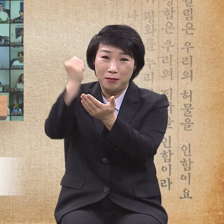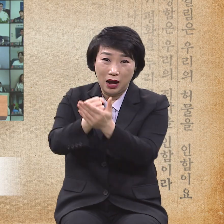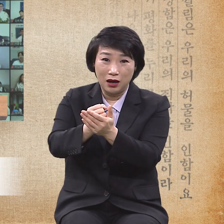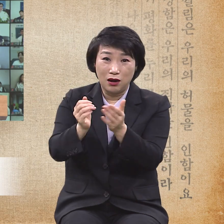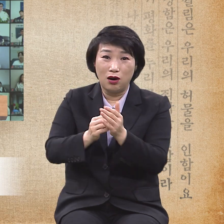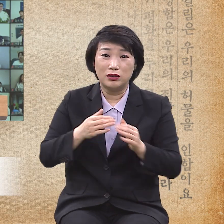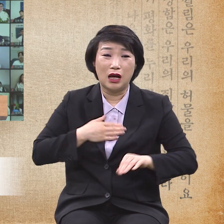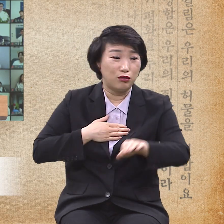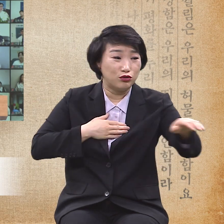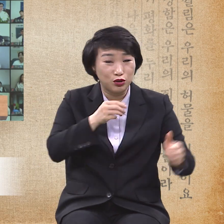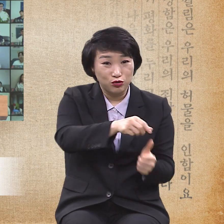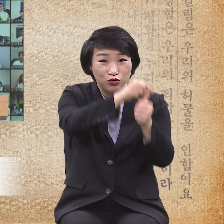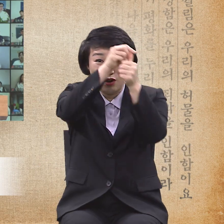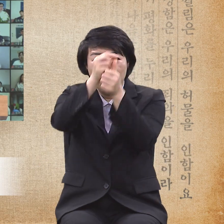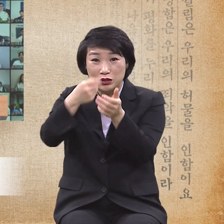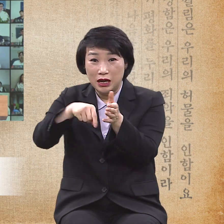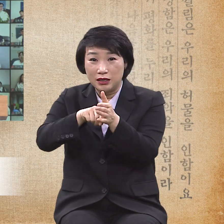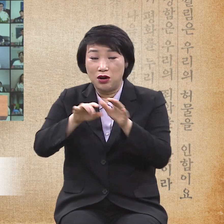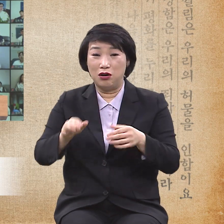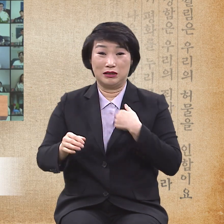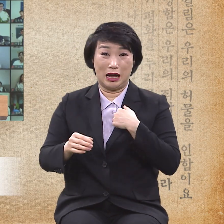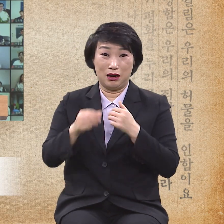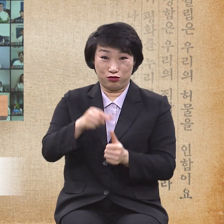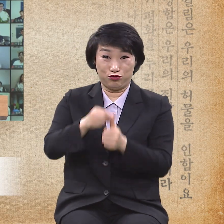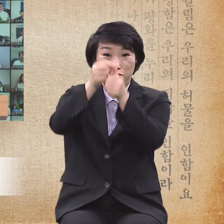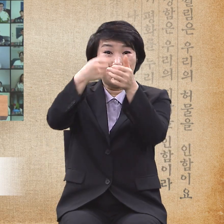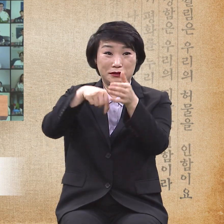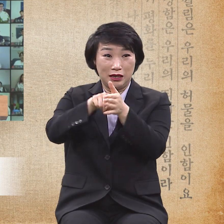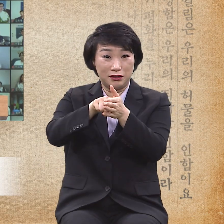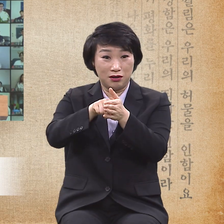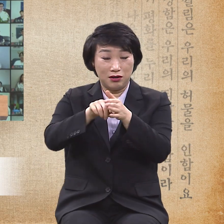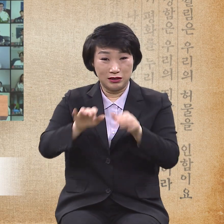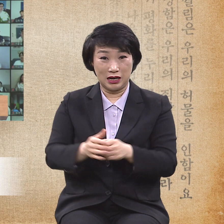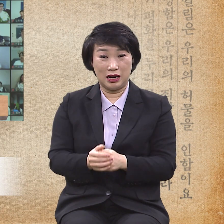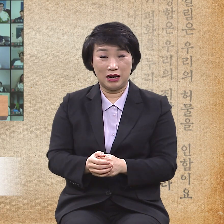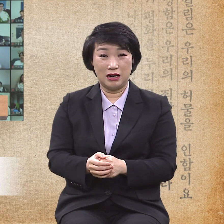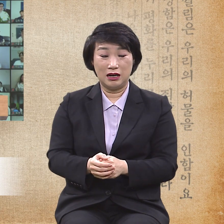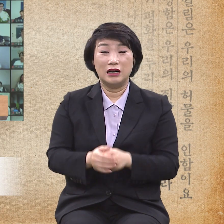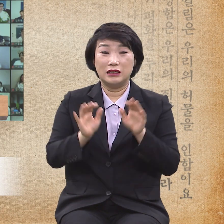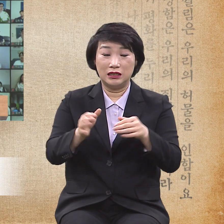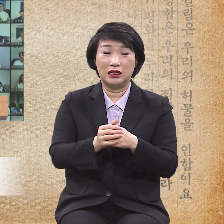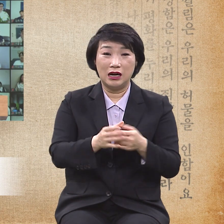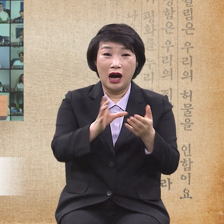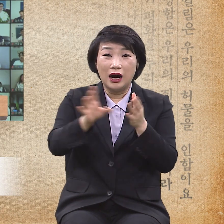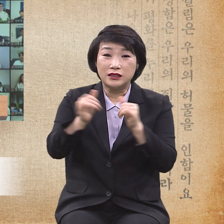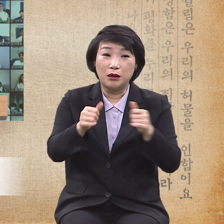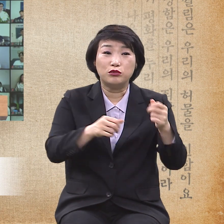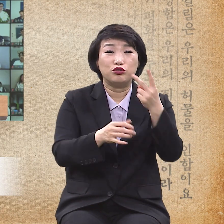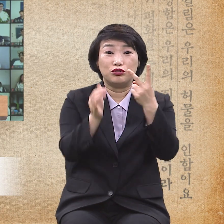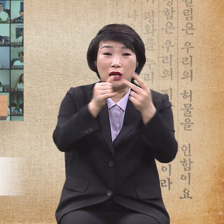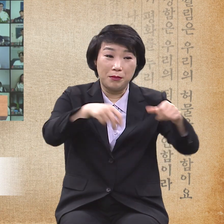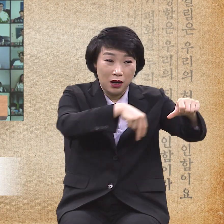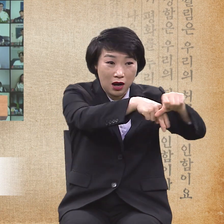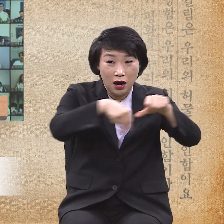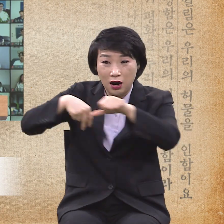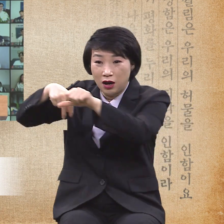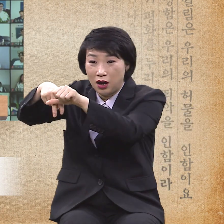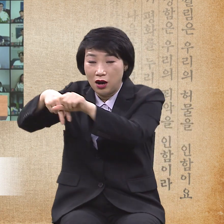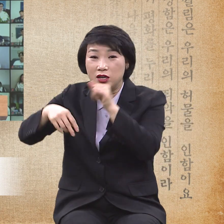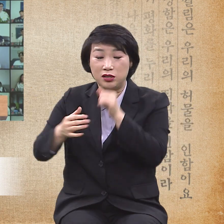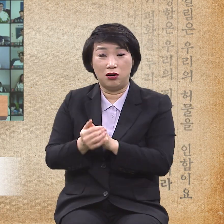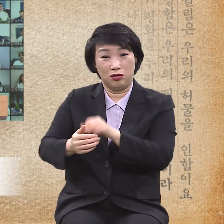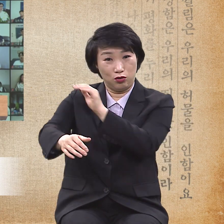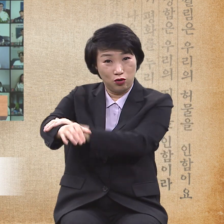우리 살려주려고 나 살려주려고 두 행악자도 그렇게 하니 하나는